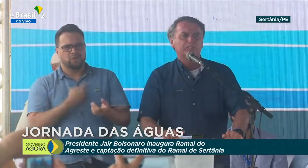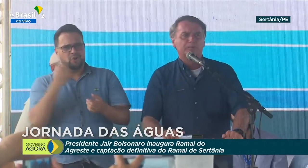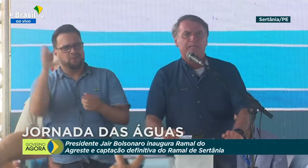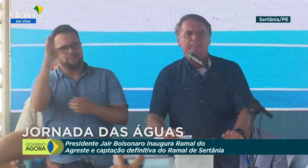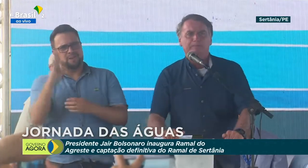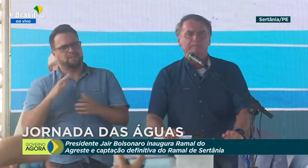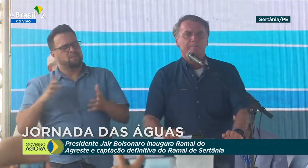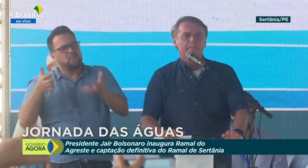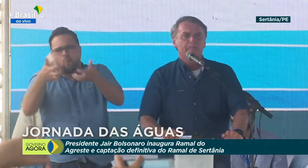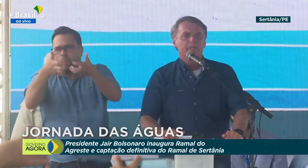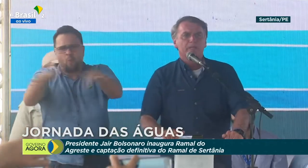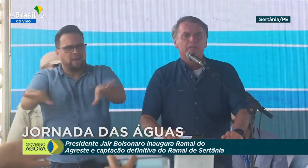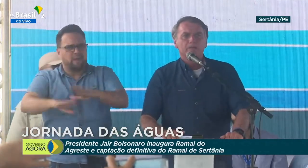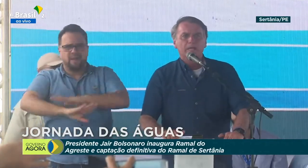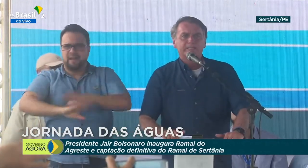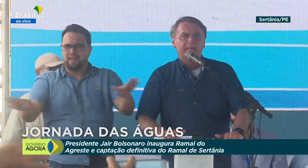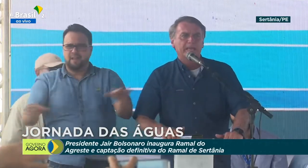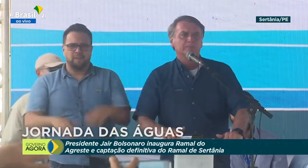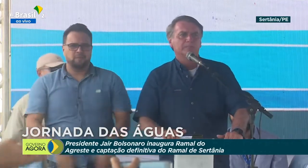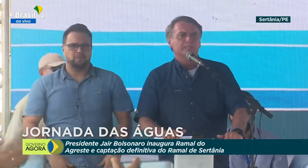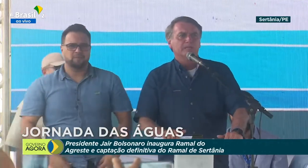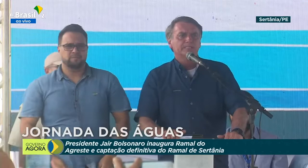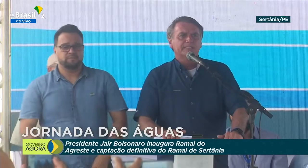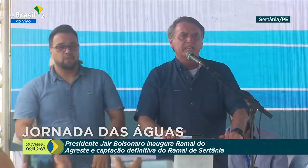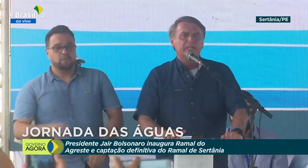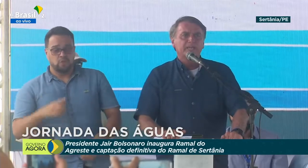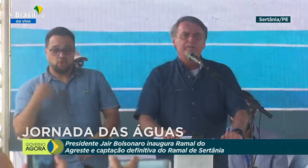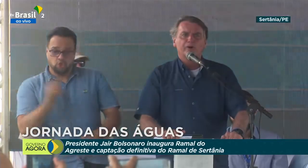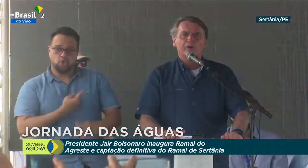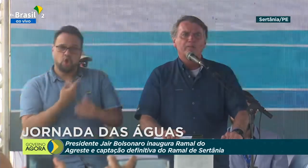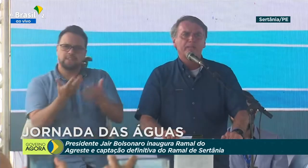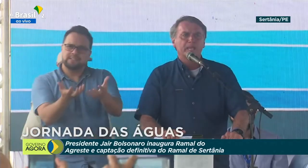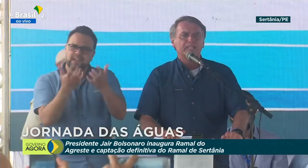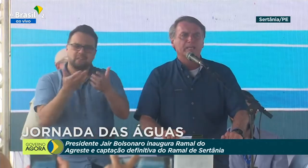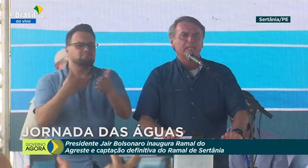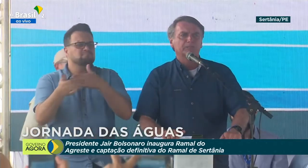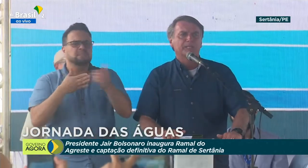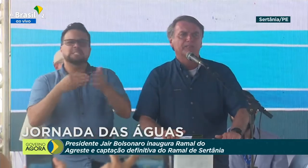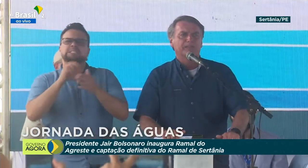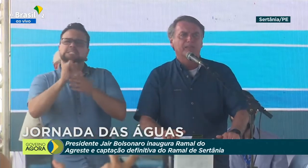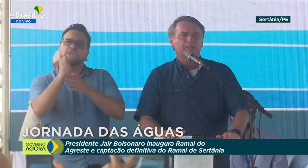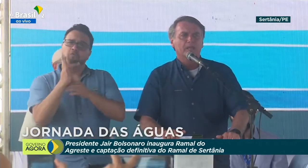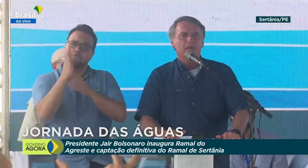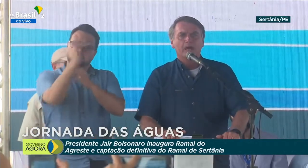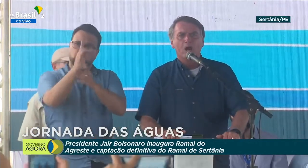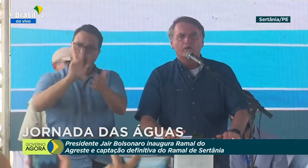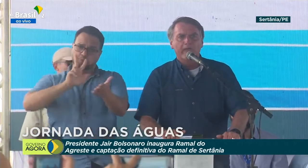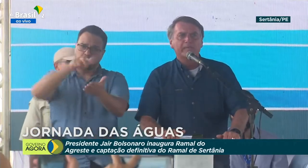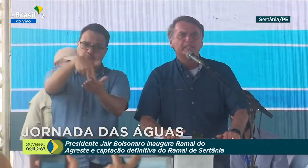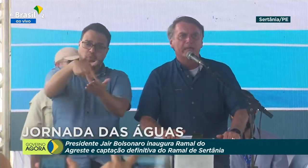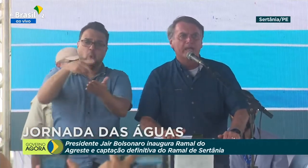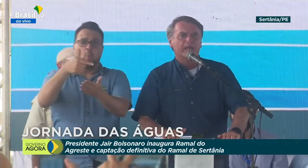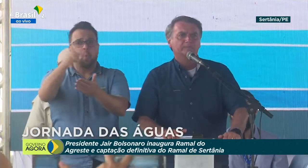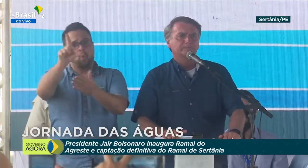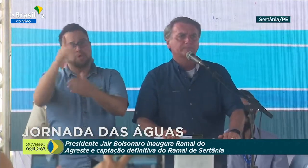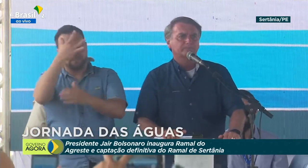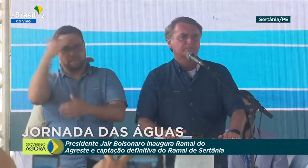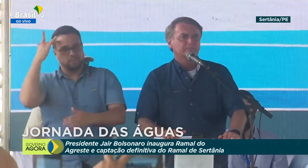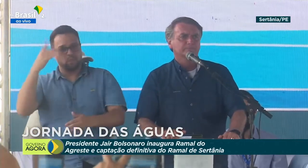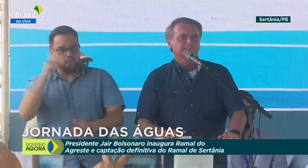para o nosso Brasil. Nós queremos, seja quem for o presidente eleito ano que vem, alguém que